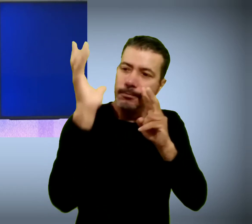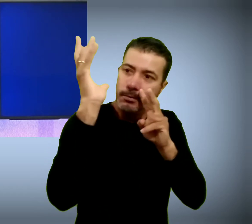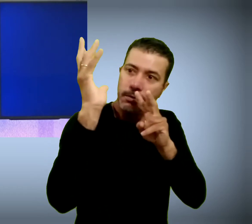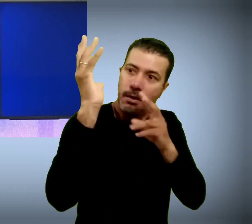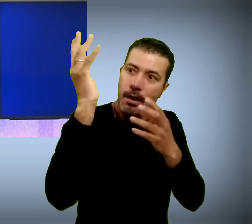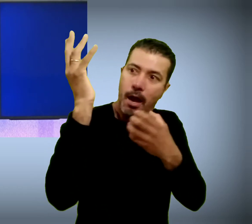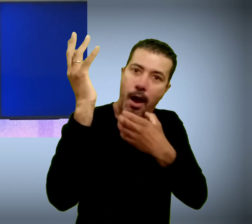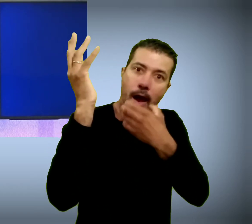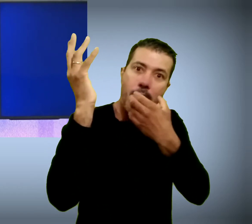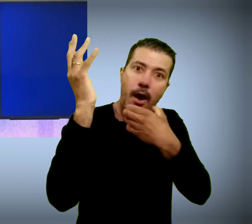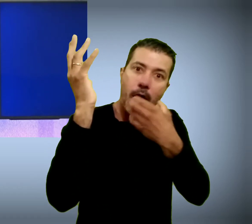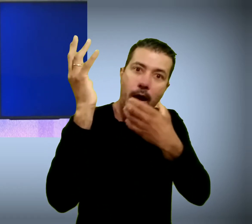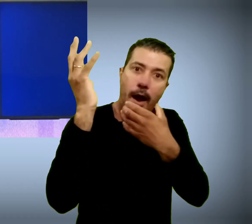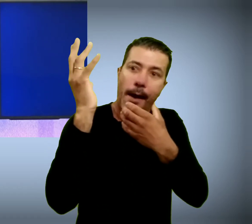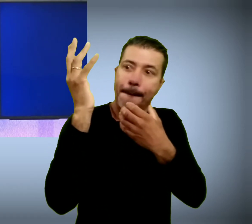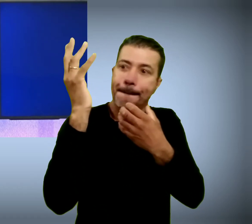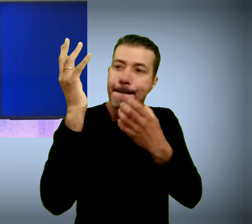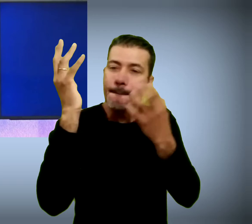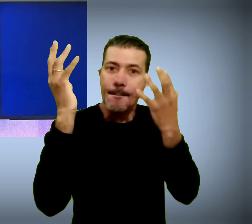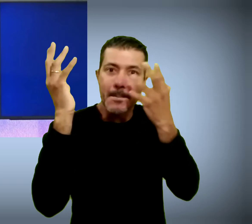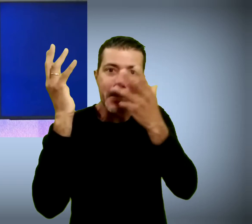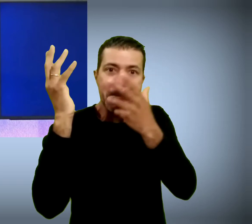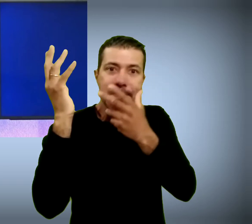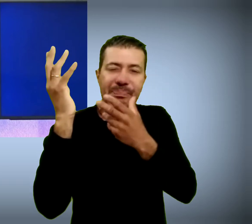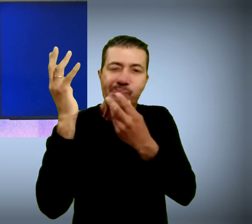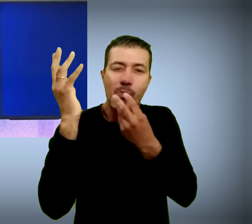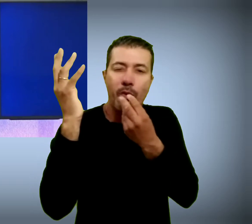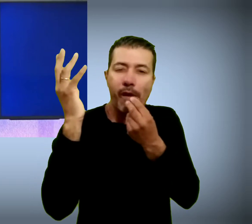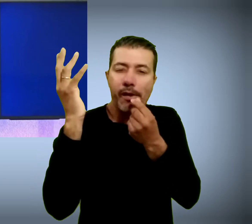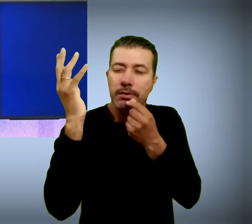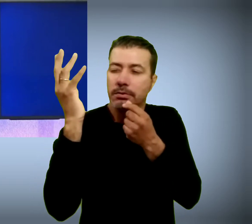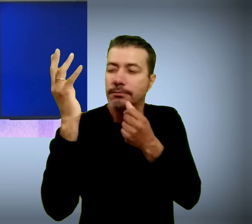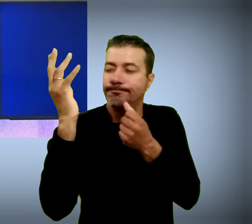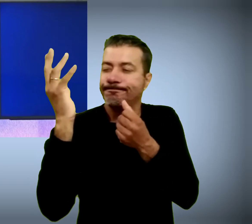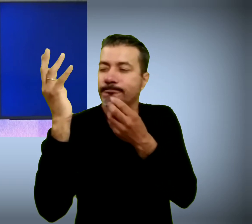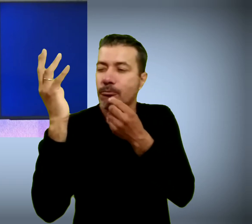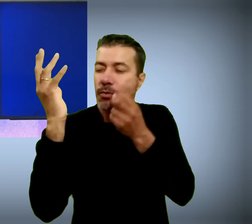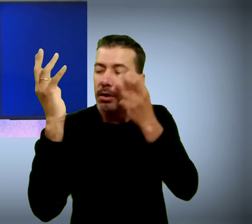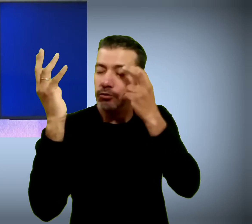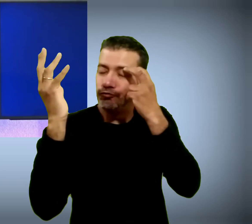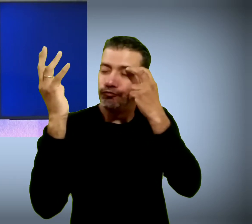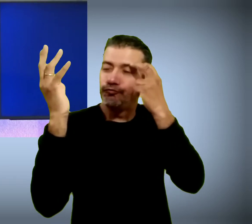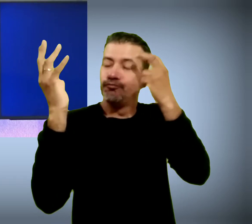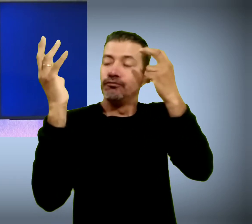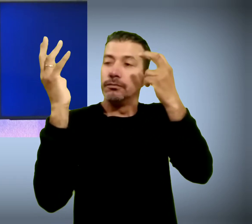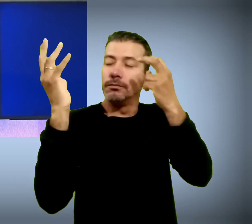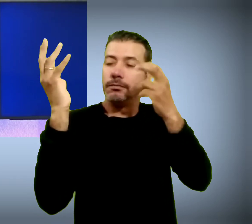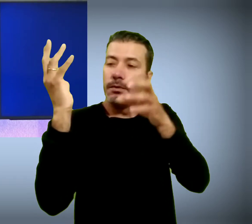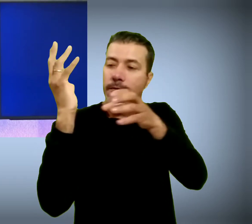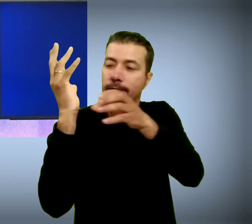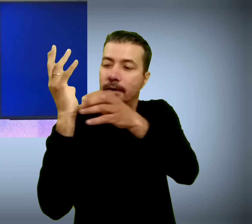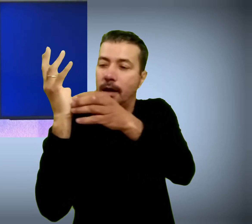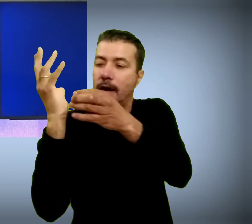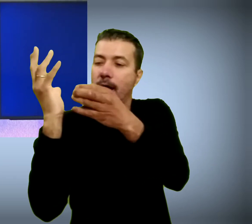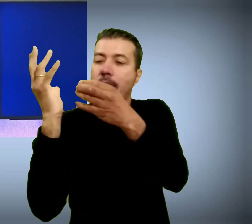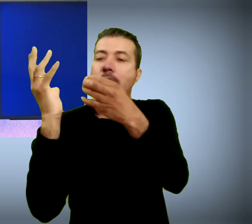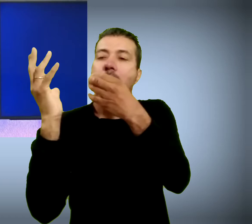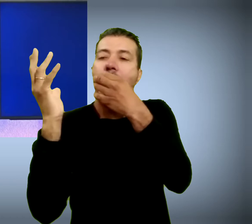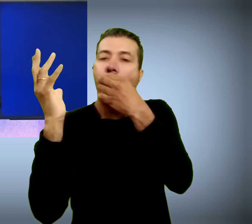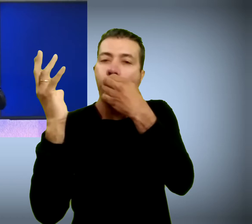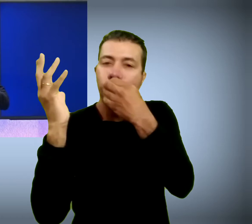para se comer, e agradável aos olhos, e árvore desejável para dar entendimento, tomou do seu fruto e